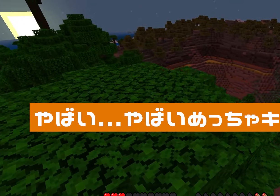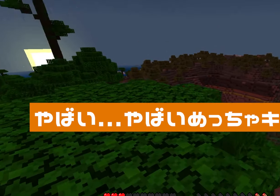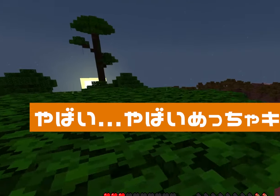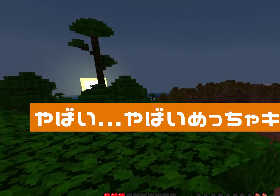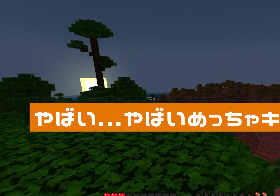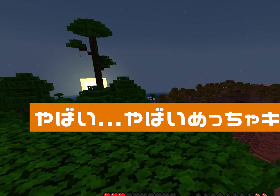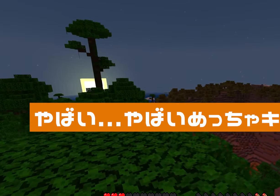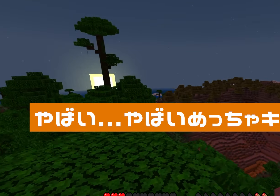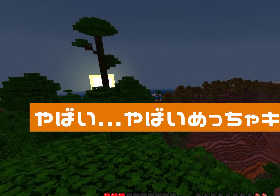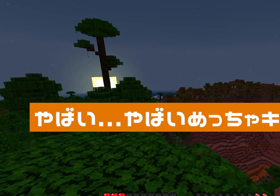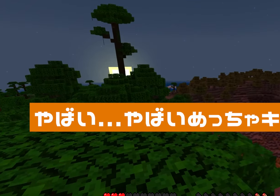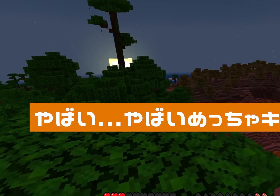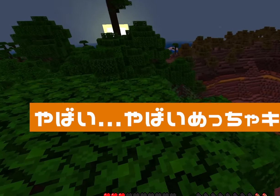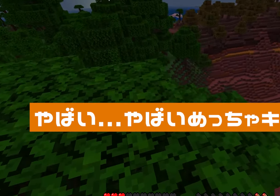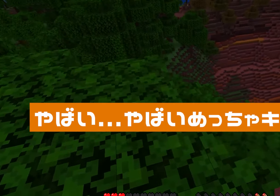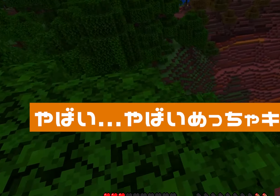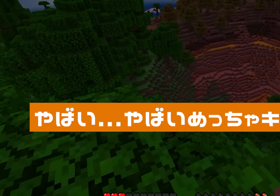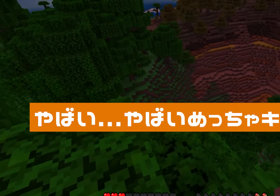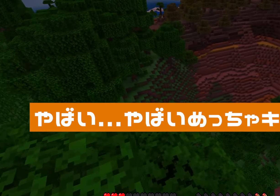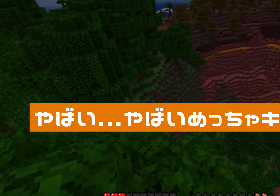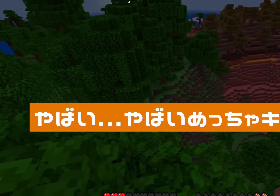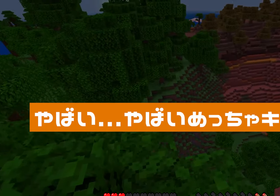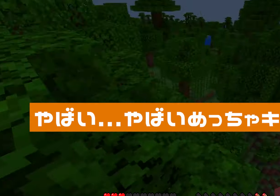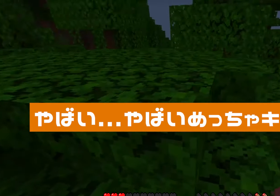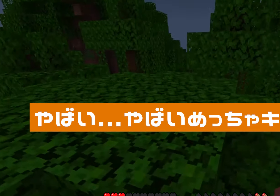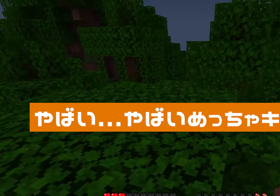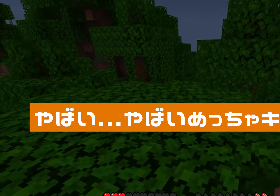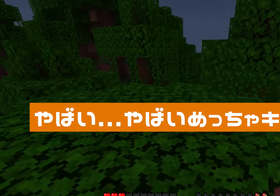気持ちいいやばい気持ち悩やばい